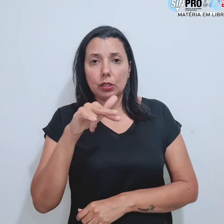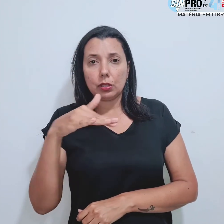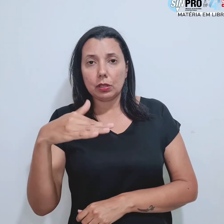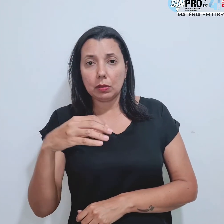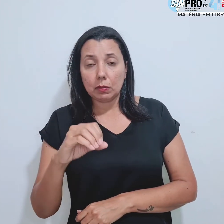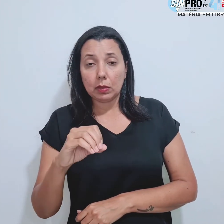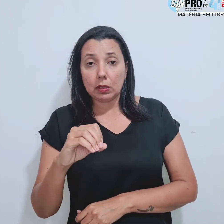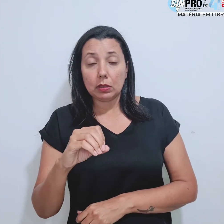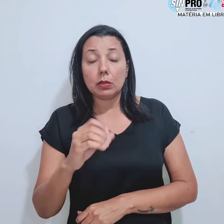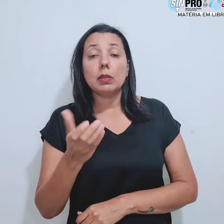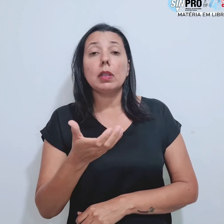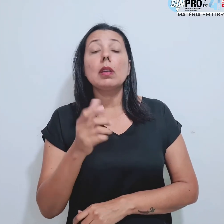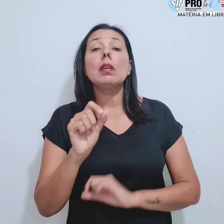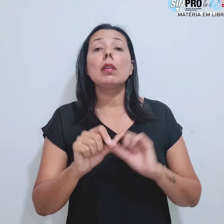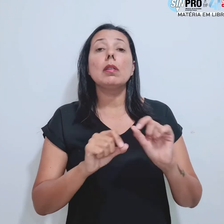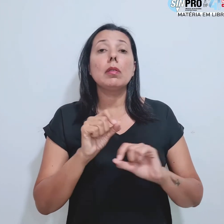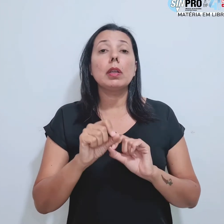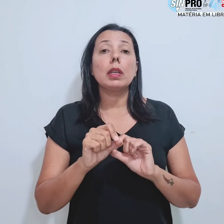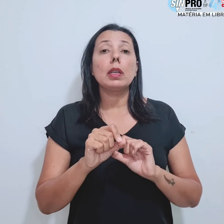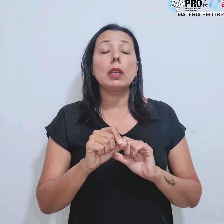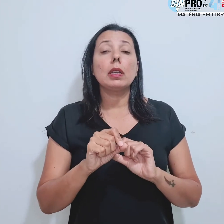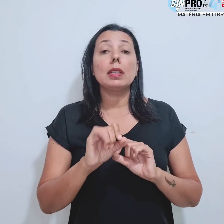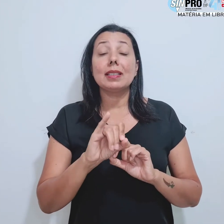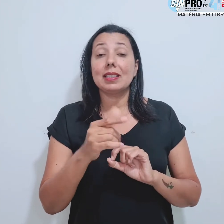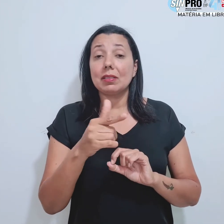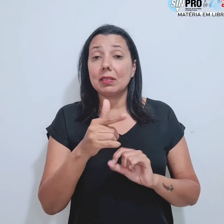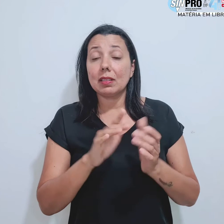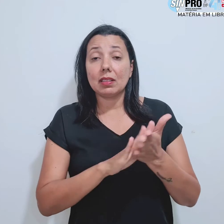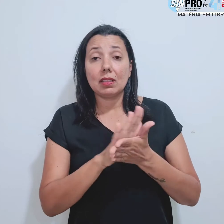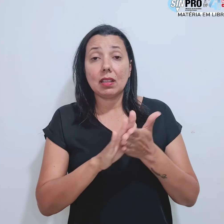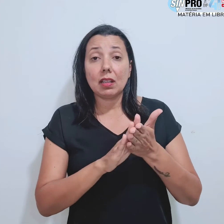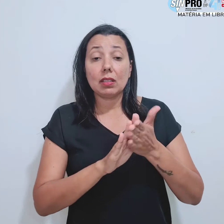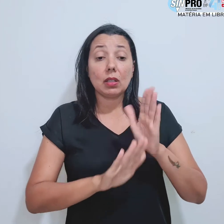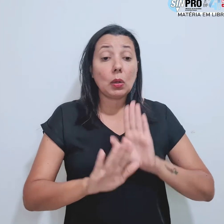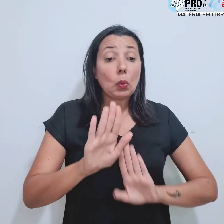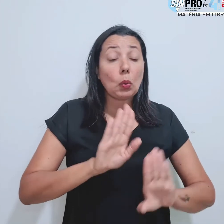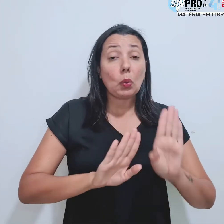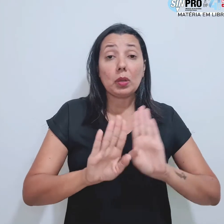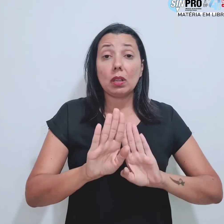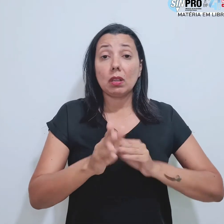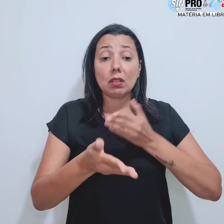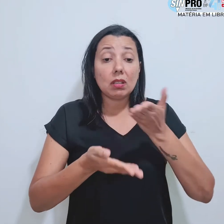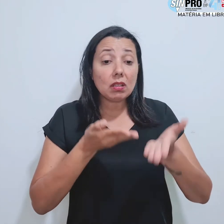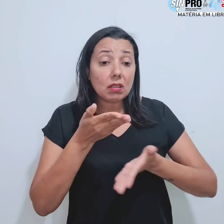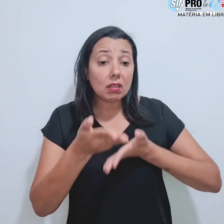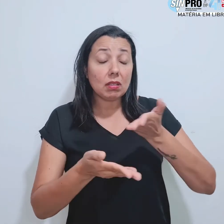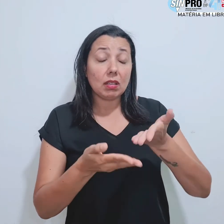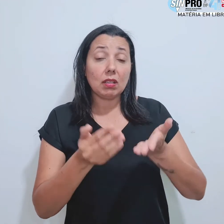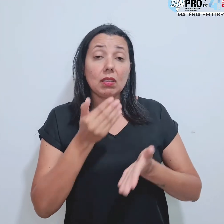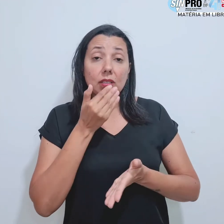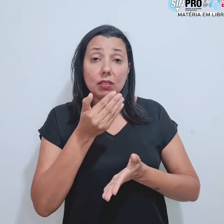março, estima que, sem medidas para prevenir e tratar este tipo